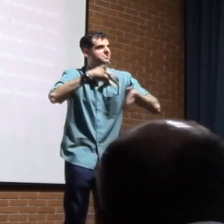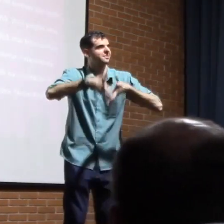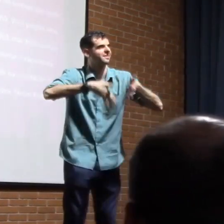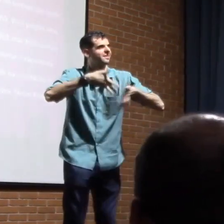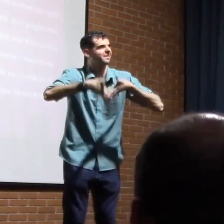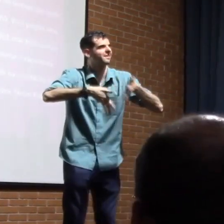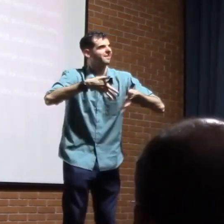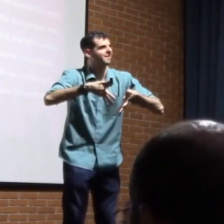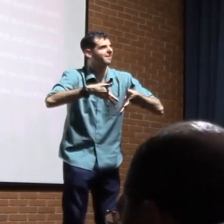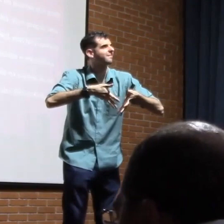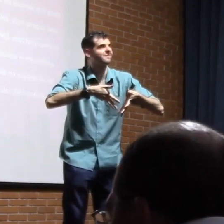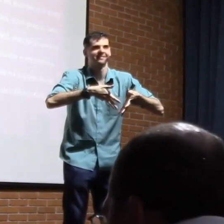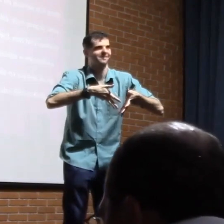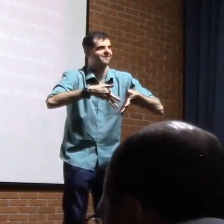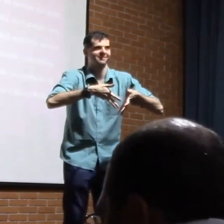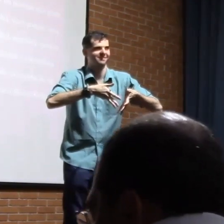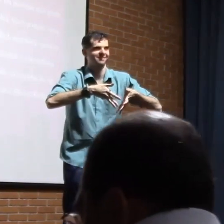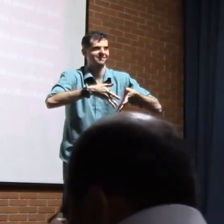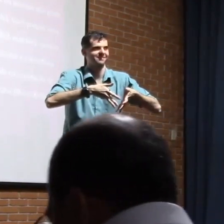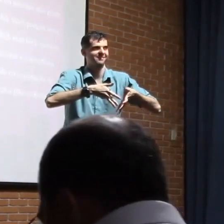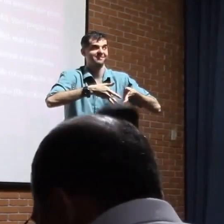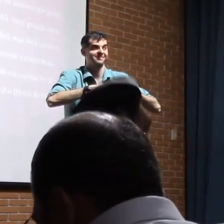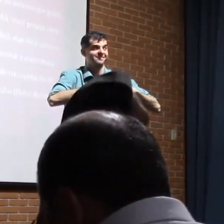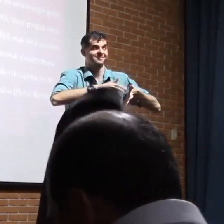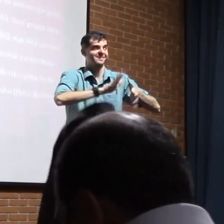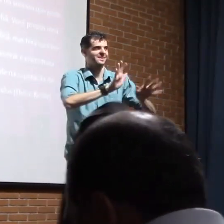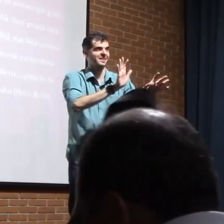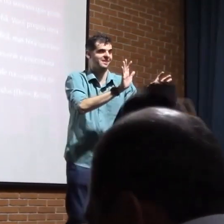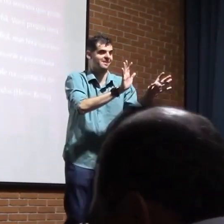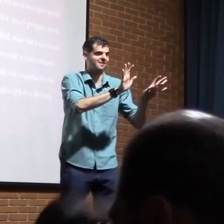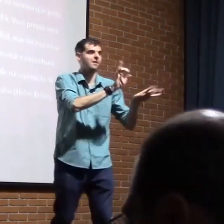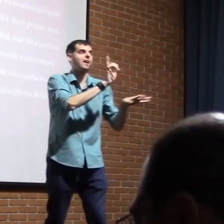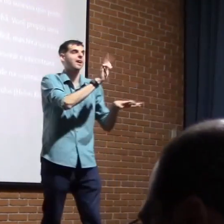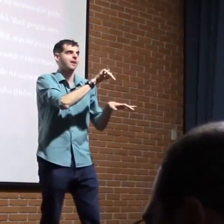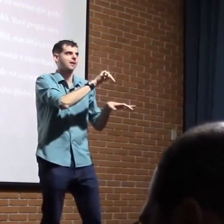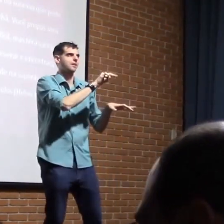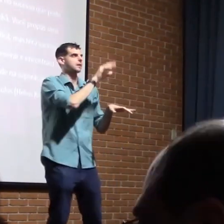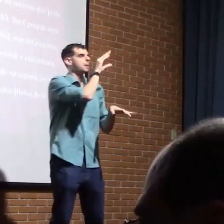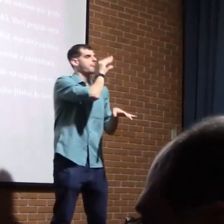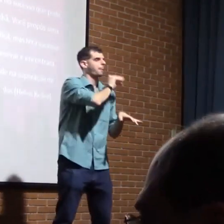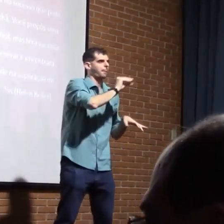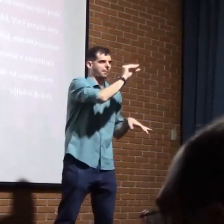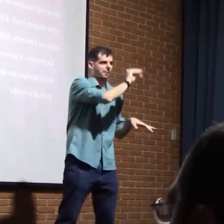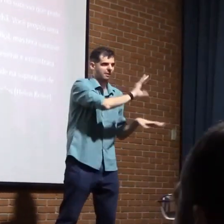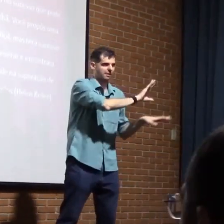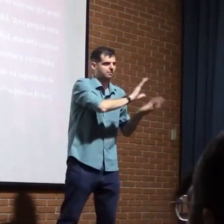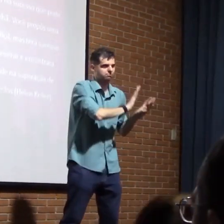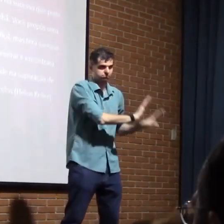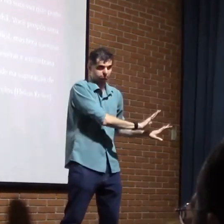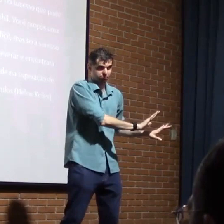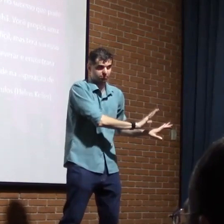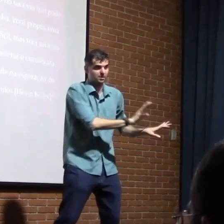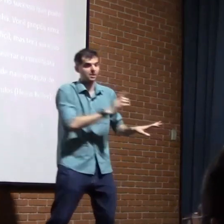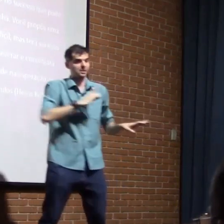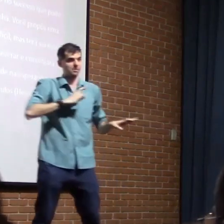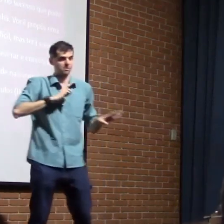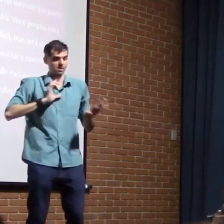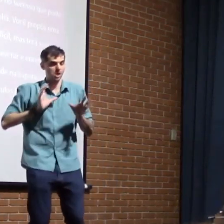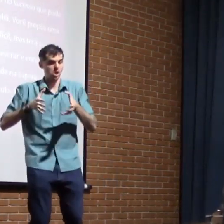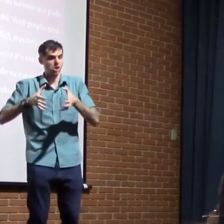estimulou, foi dela que deu início à língua de sinais, né? É um outro mito que também existe, mas não é bem assim. A língua oral,